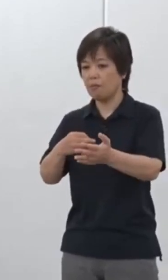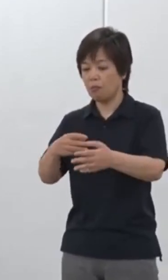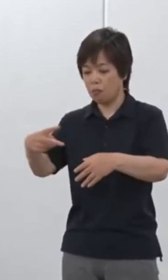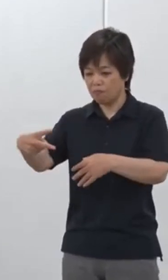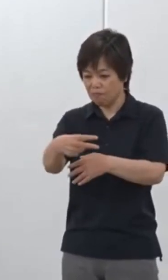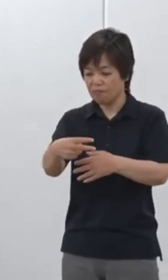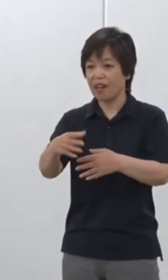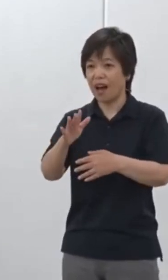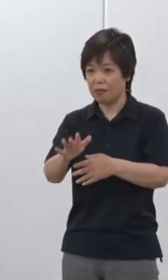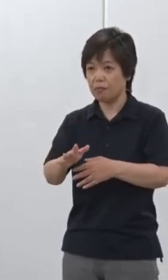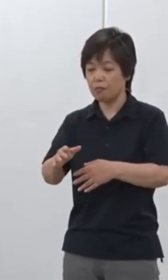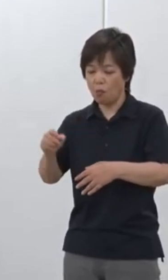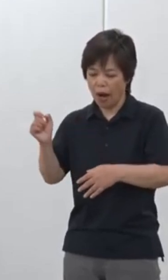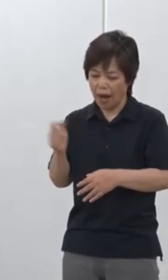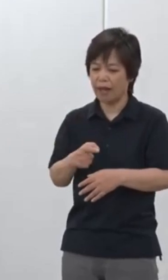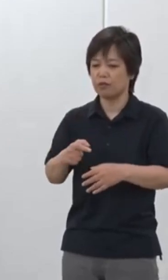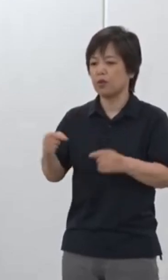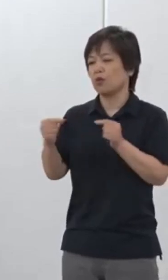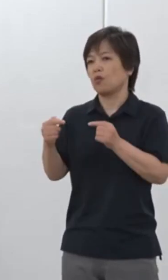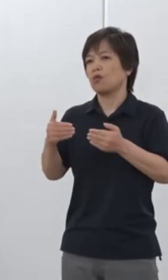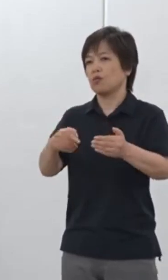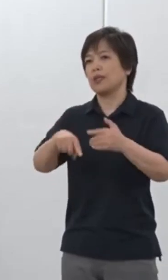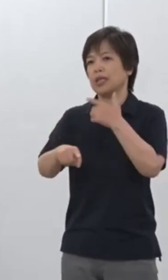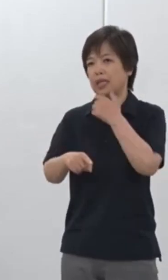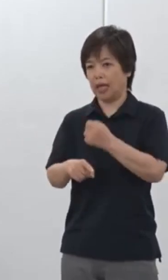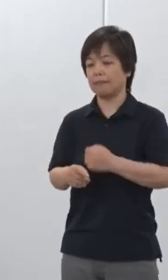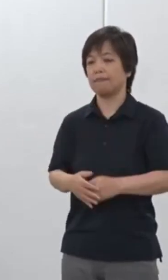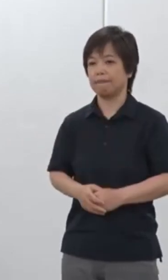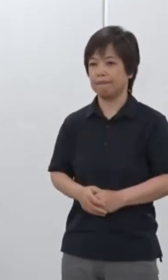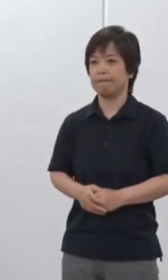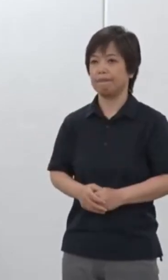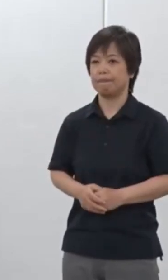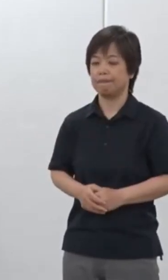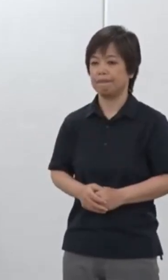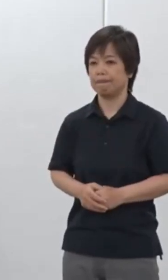そこがありますので、まあ、できるだけ早く協議が進むようにしていきたいと思います。 あとあの